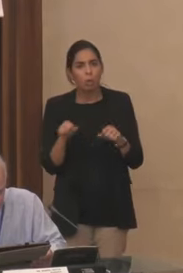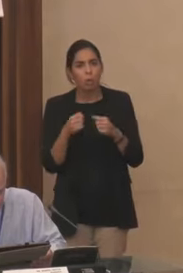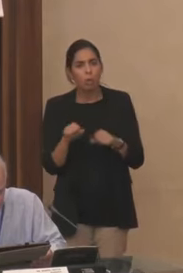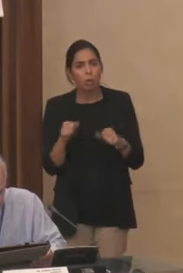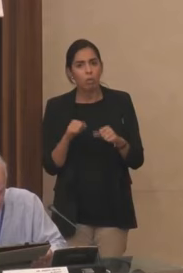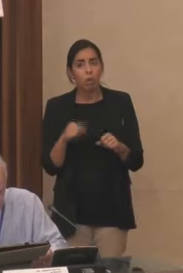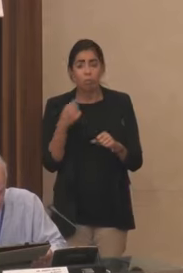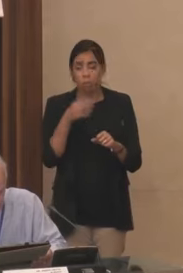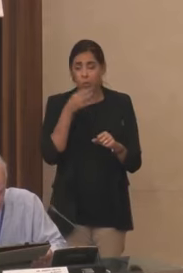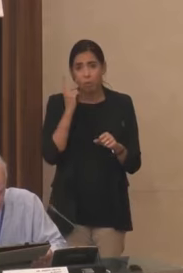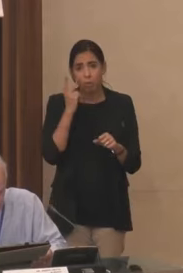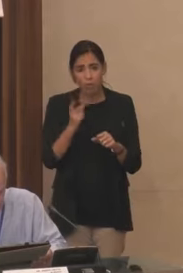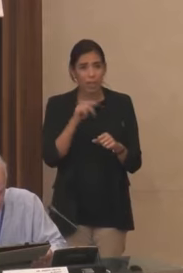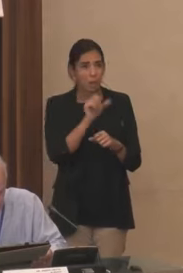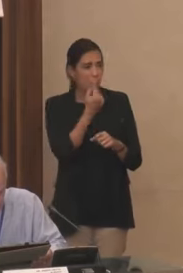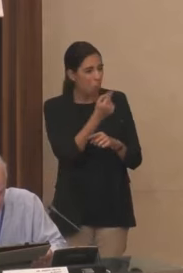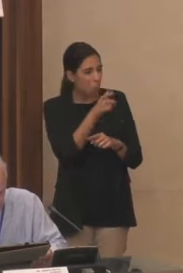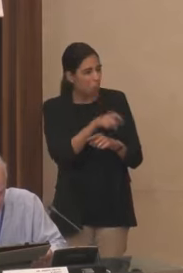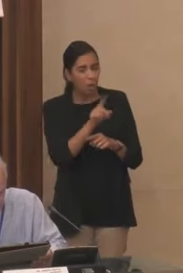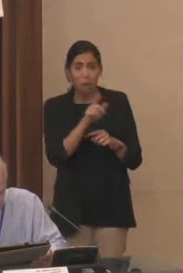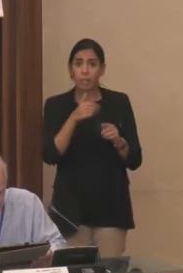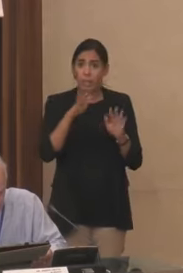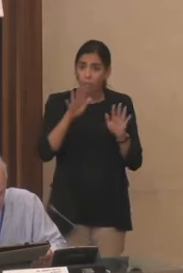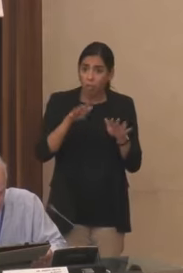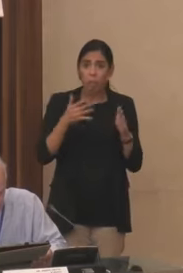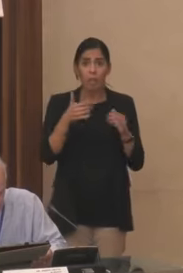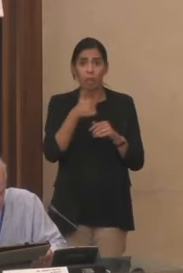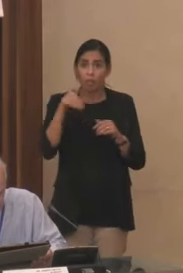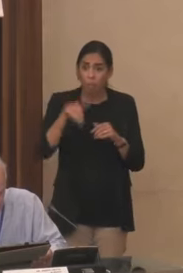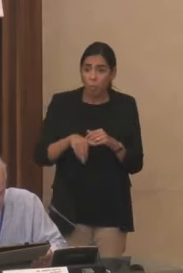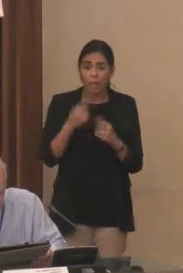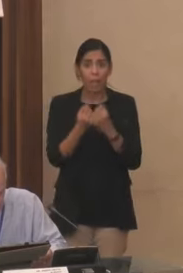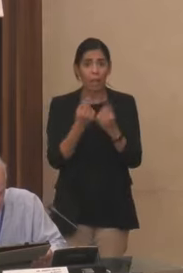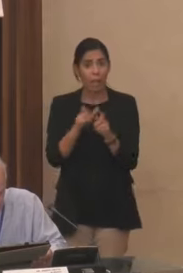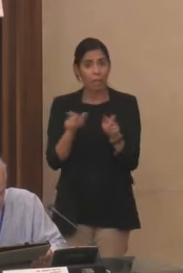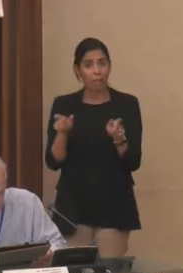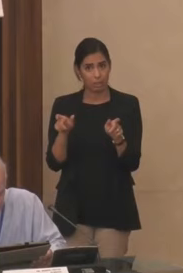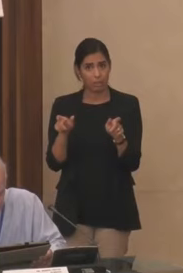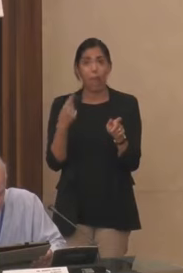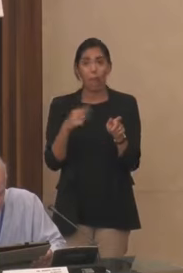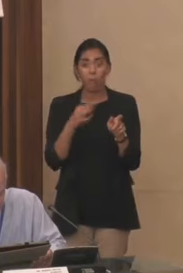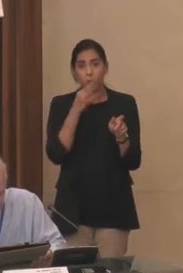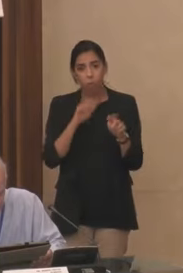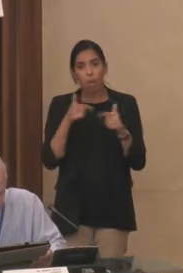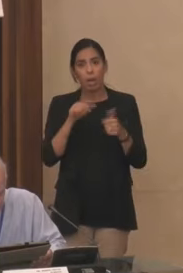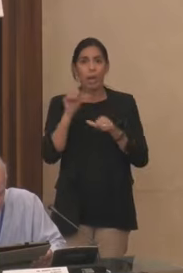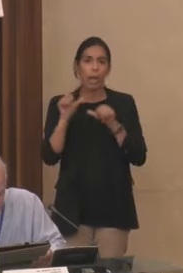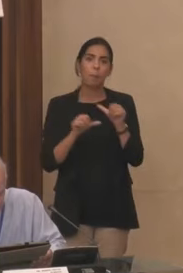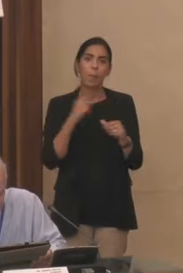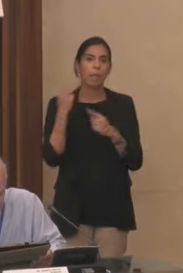10.000, 100.000 casi e questo cambierà le linee guida. Perché sarà questa sì, la